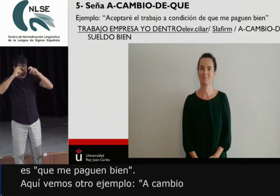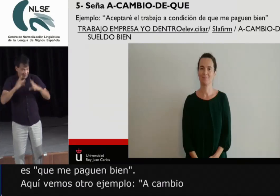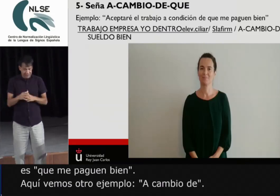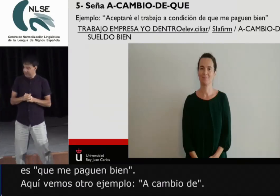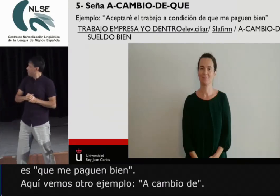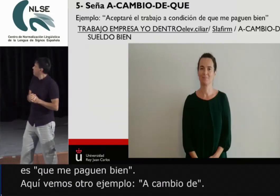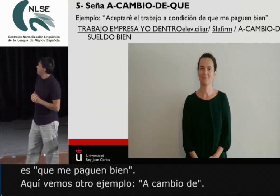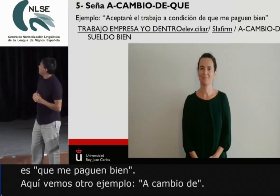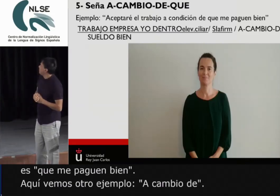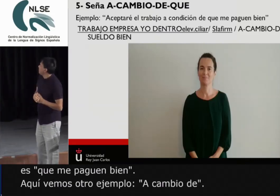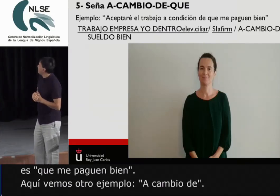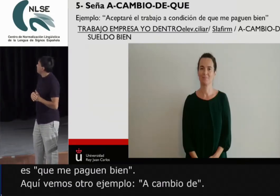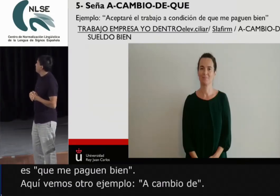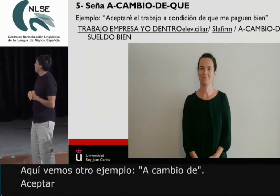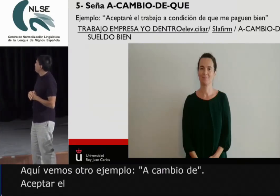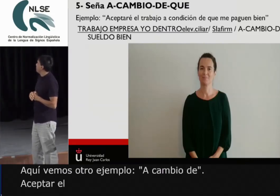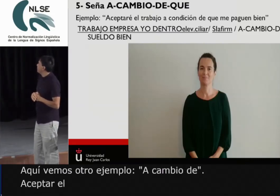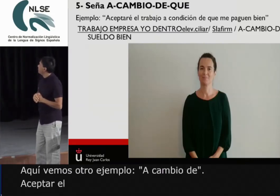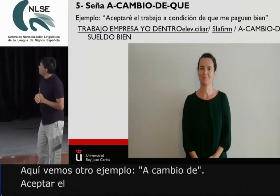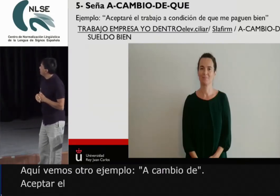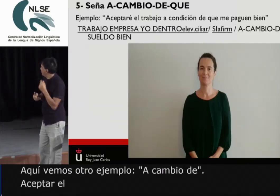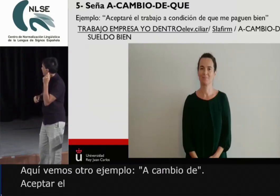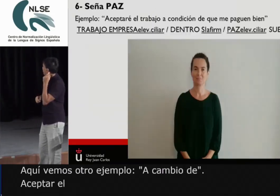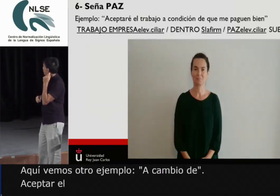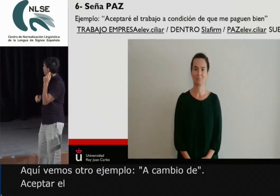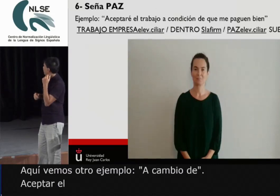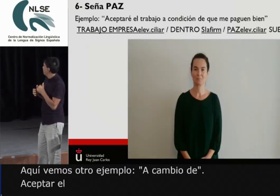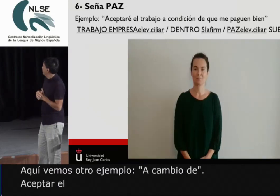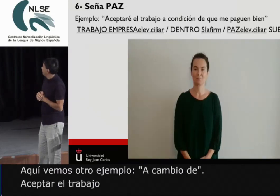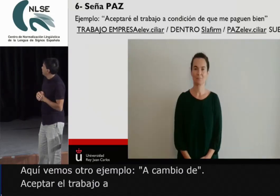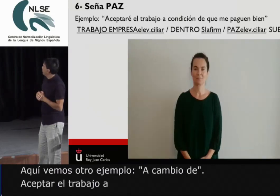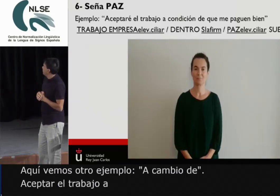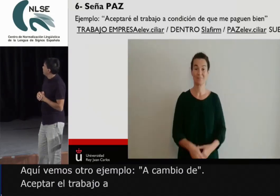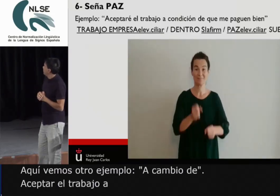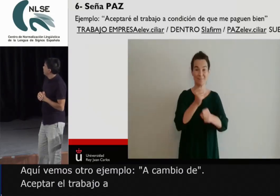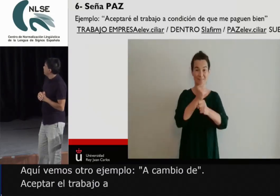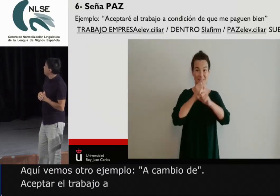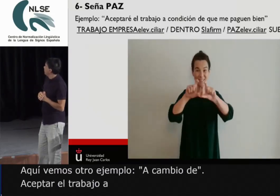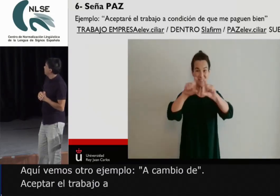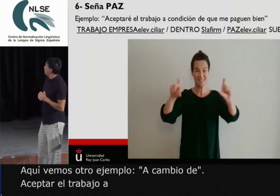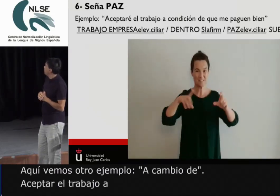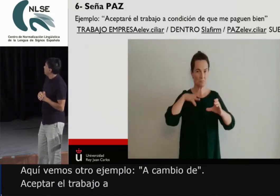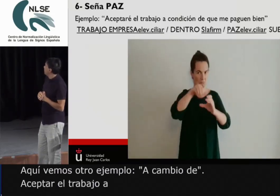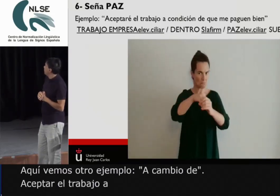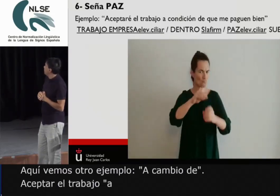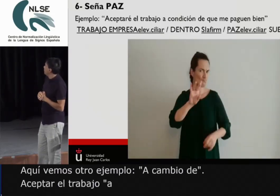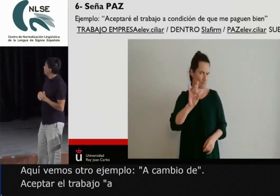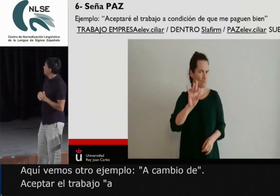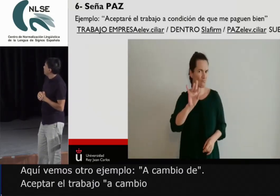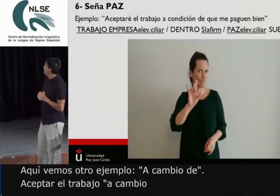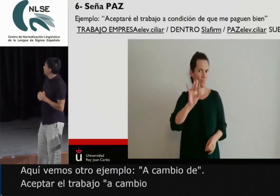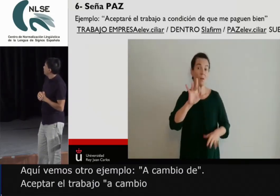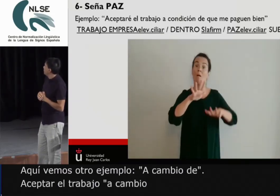a condición de que, a cambio de que, ese es el signo que utiliza, elevación de cejas y me paguen bien.